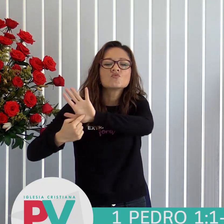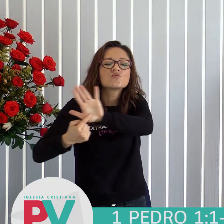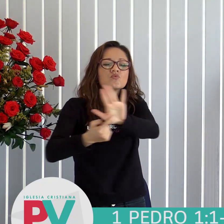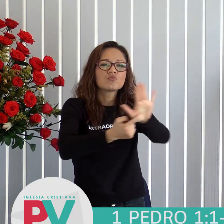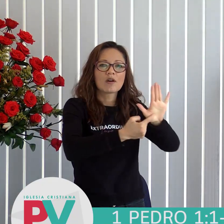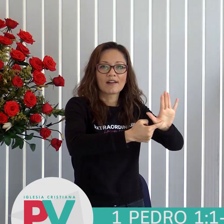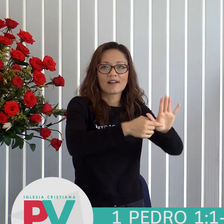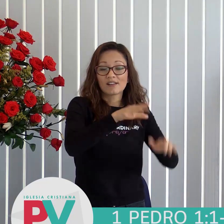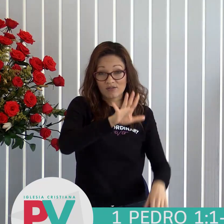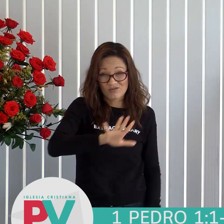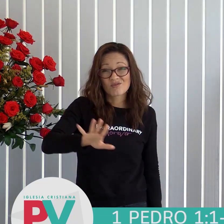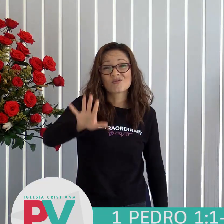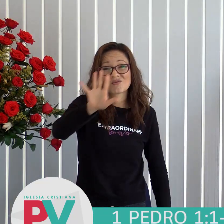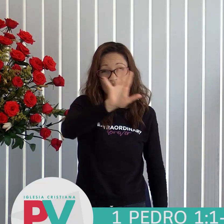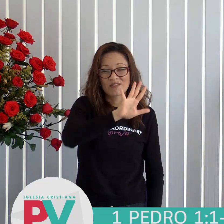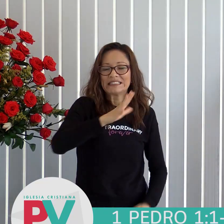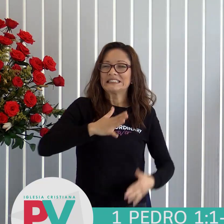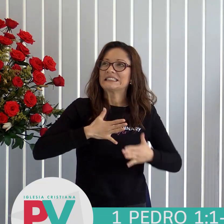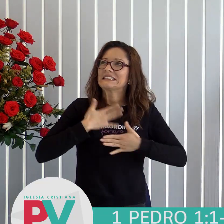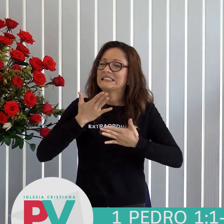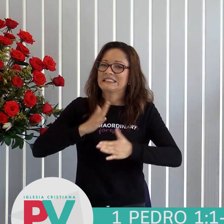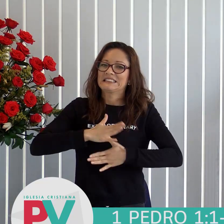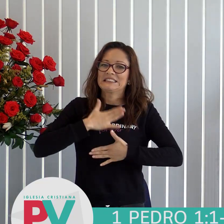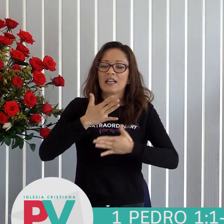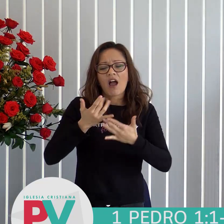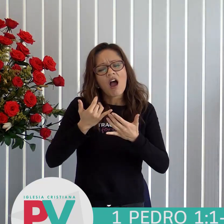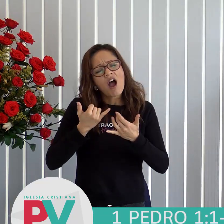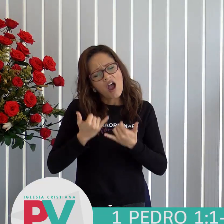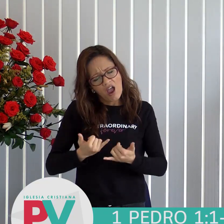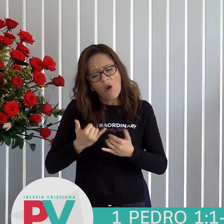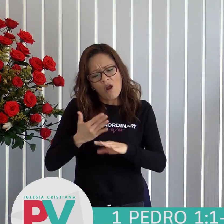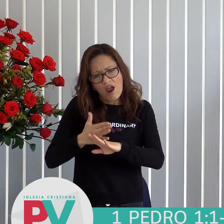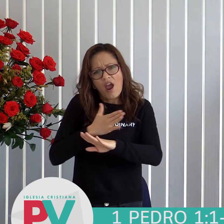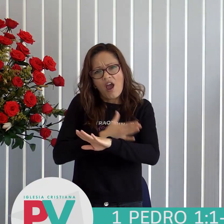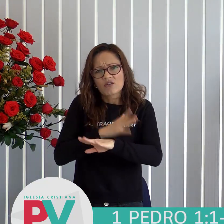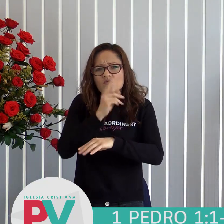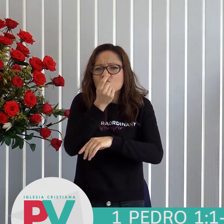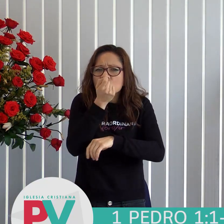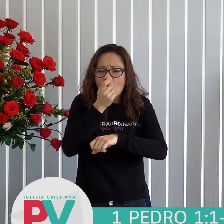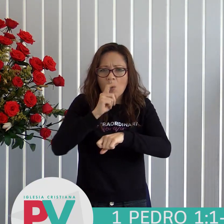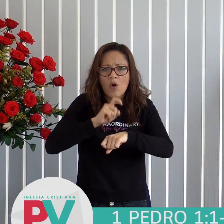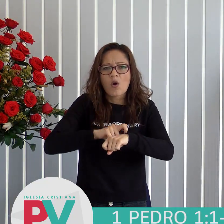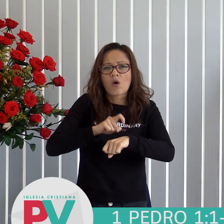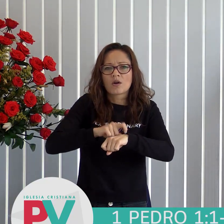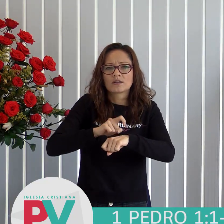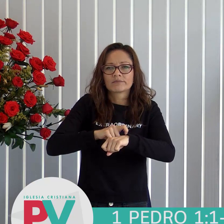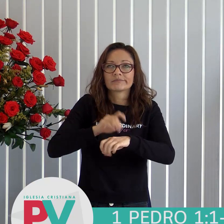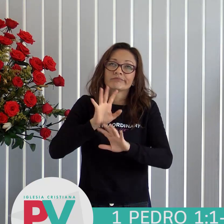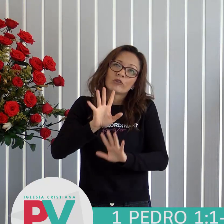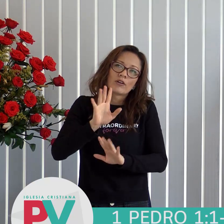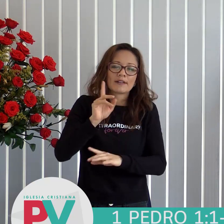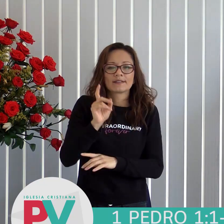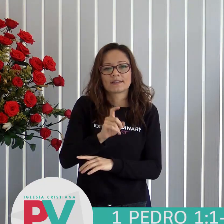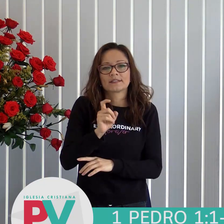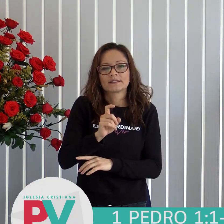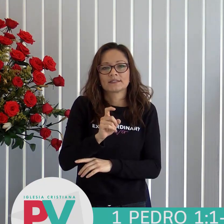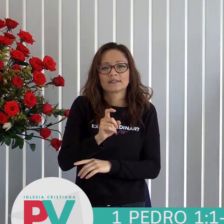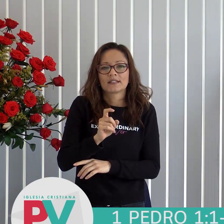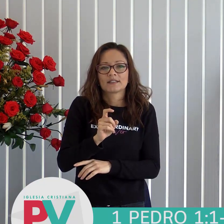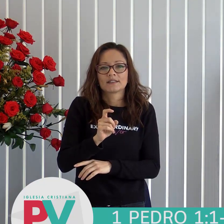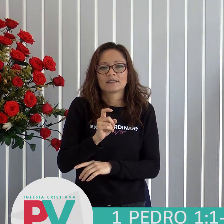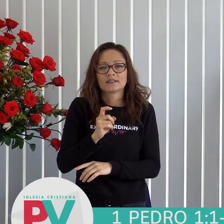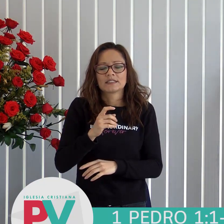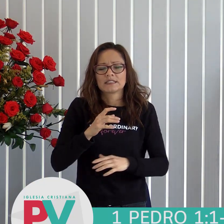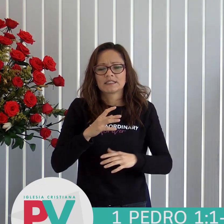lo cual vosotros os alegráis, aunque ahora por un poco de tiempo, si es necesario, tengáis que